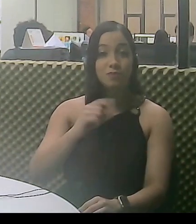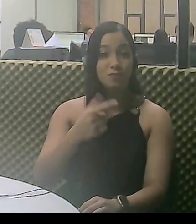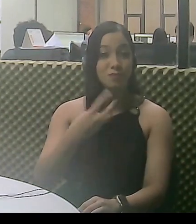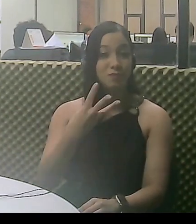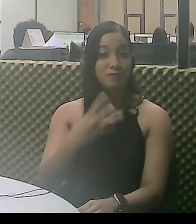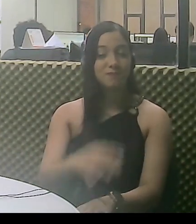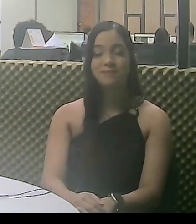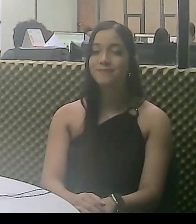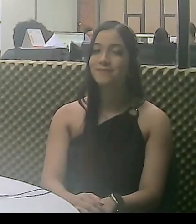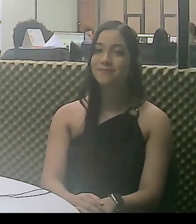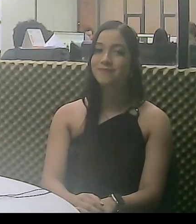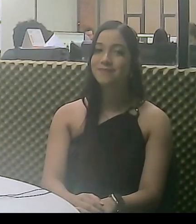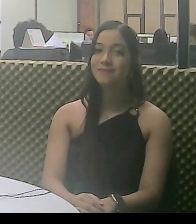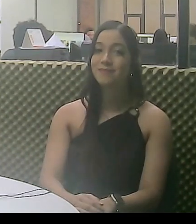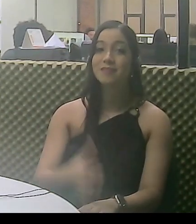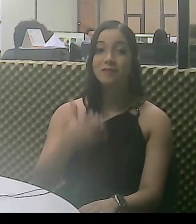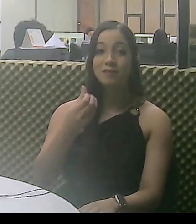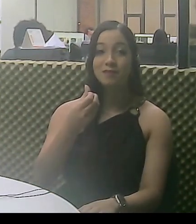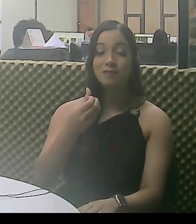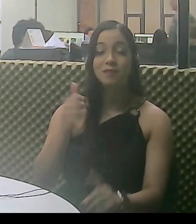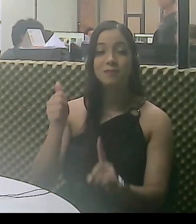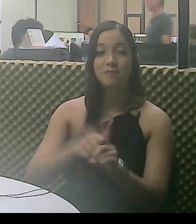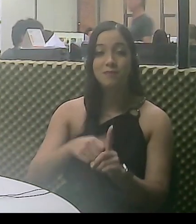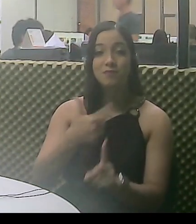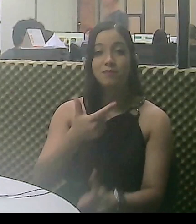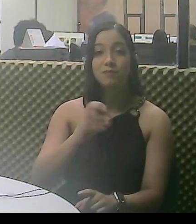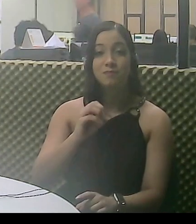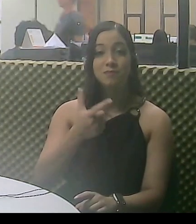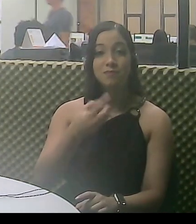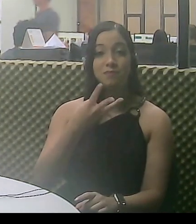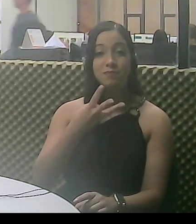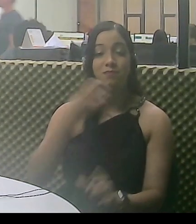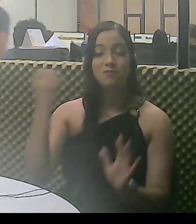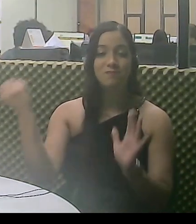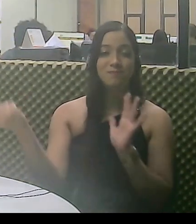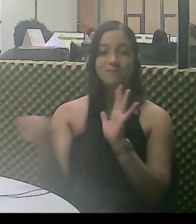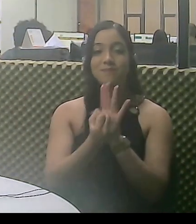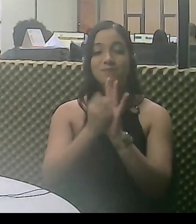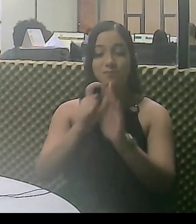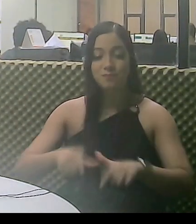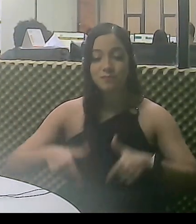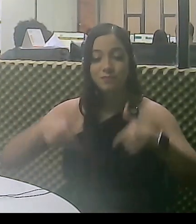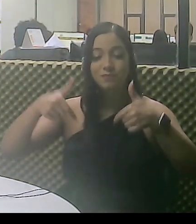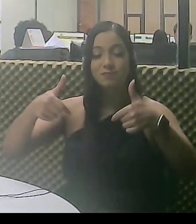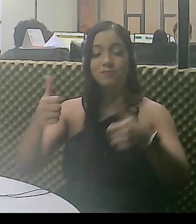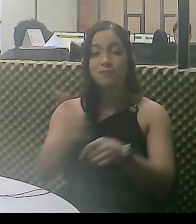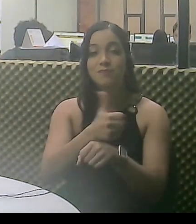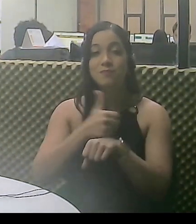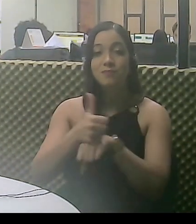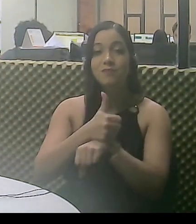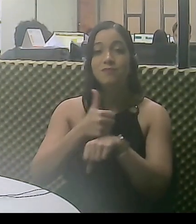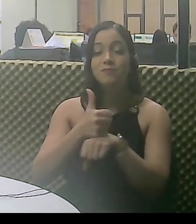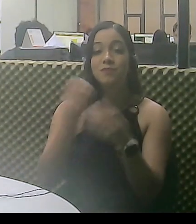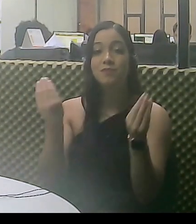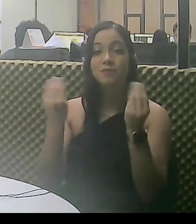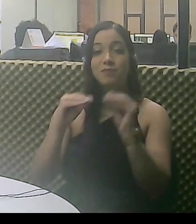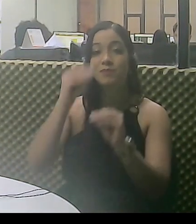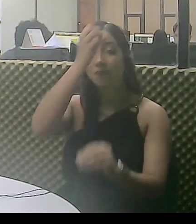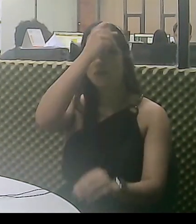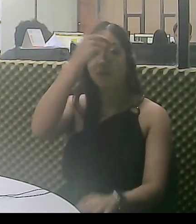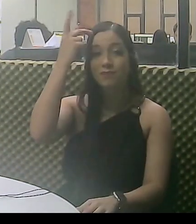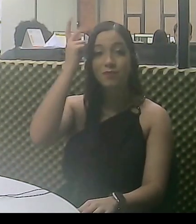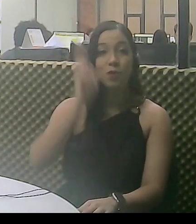2023. Os 6 primeiros meses de 2023 foram marcados por ações e melhorias implementadas pela Prefeitura